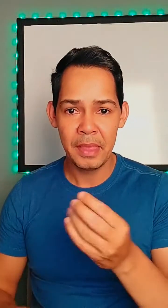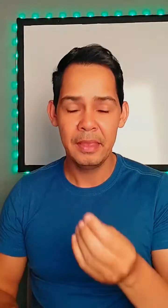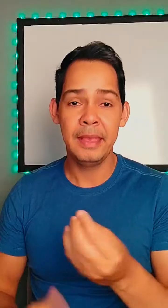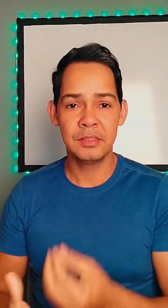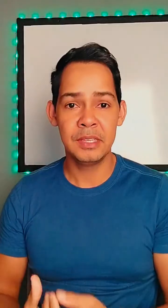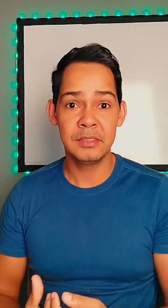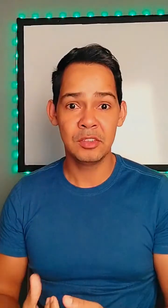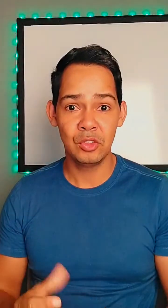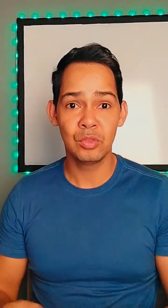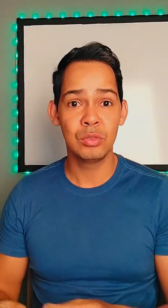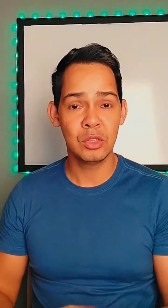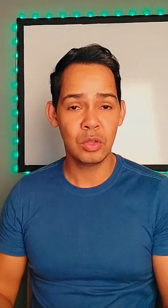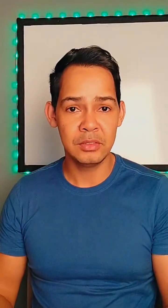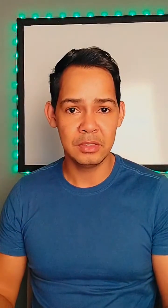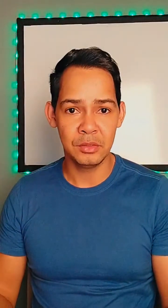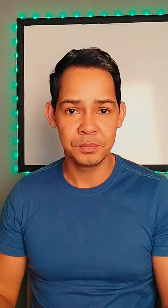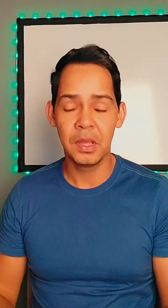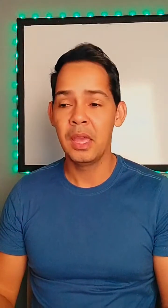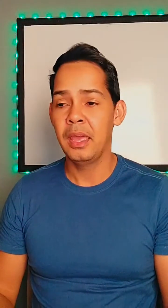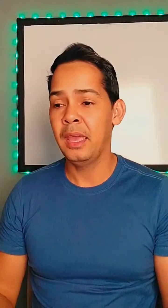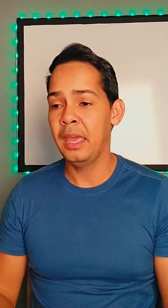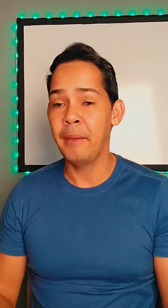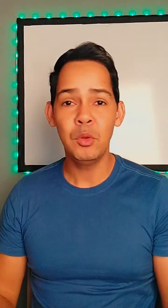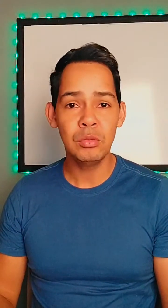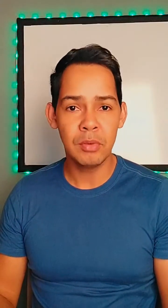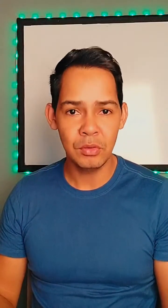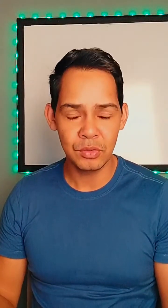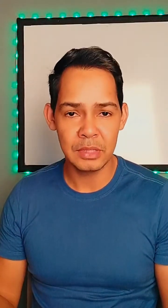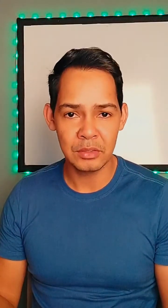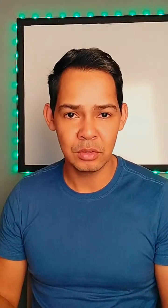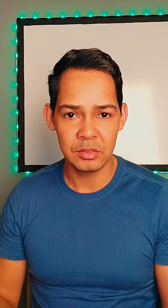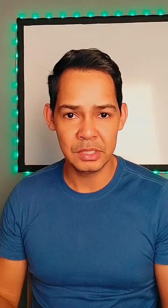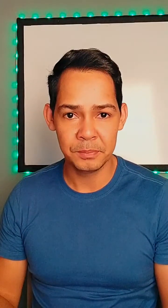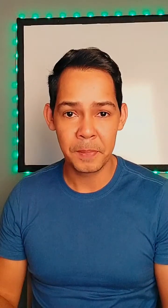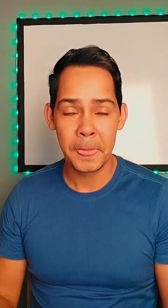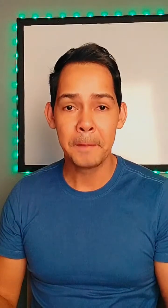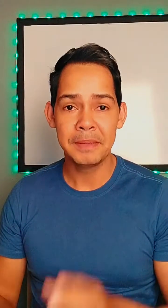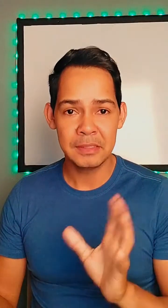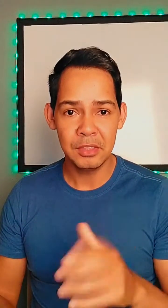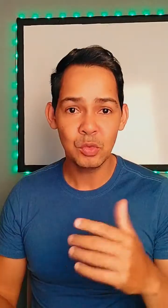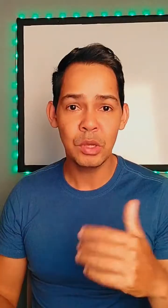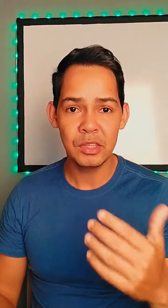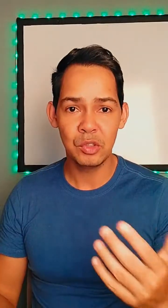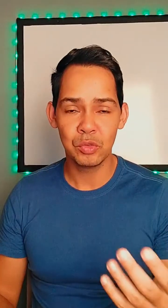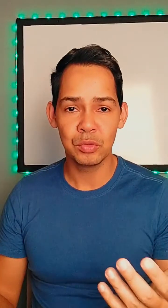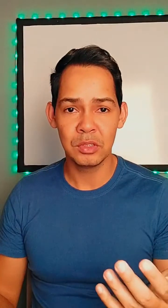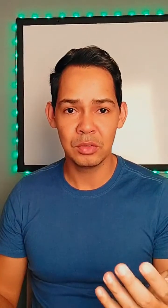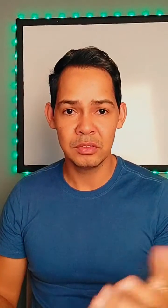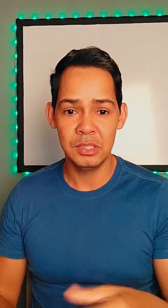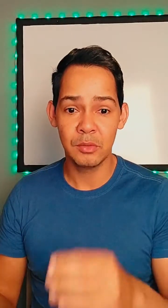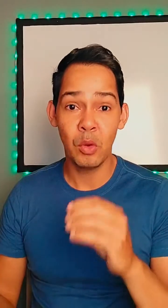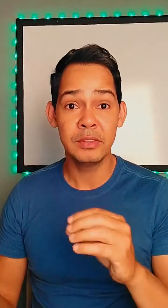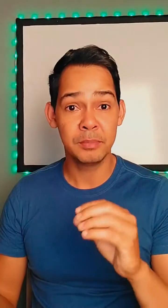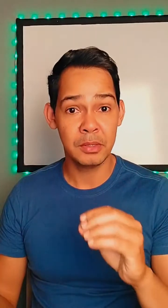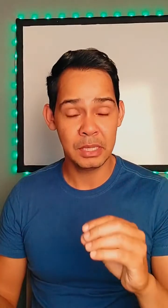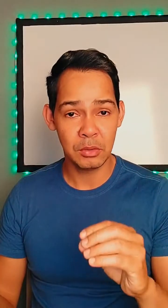às vezes a gente estuda sozinho. É muito bom estudar sozinho, mas às vezes quando a gente estuda sozinho, coisas podem